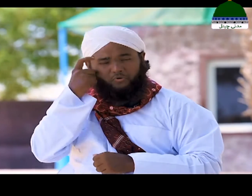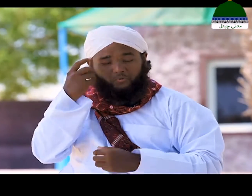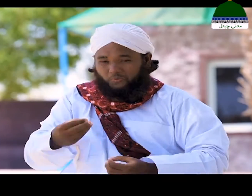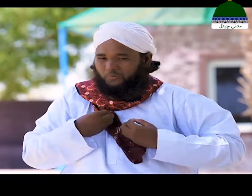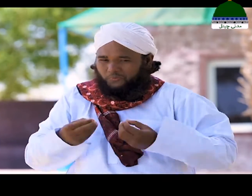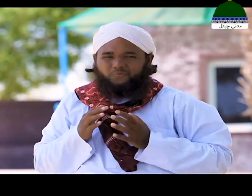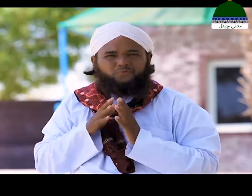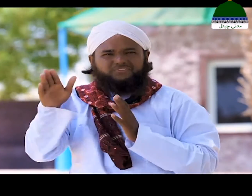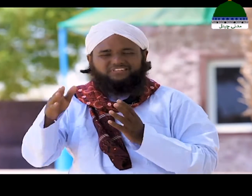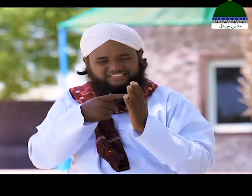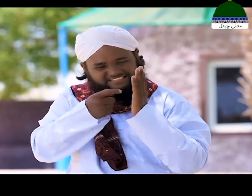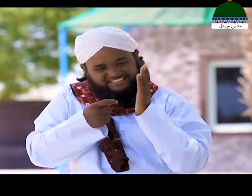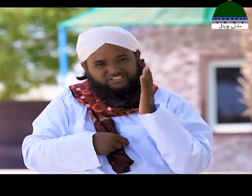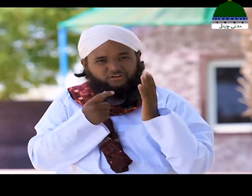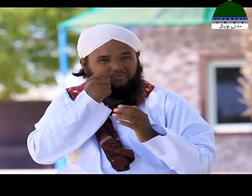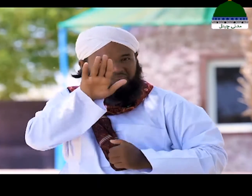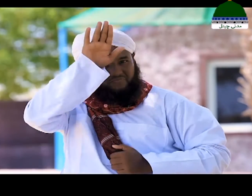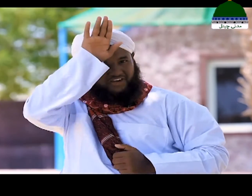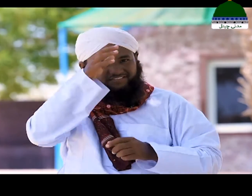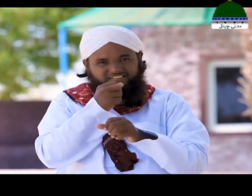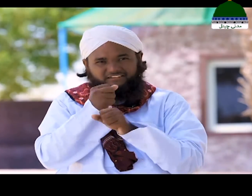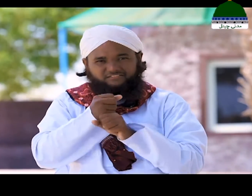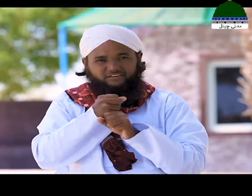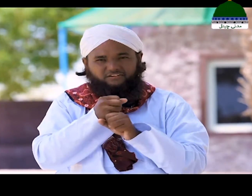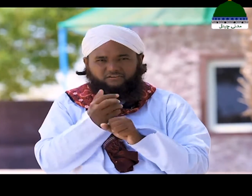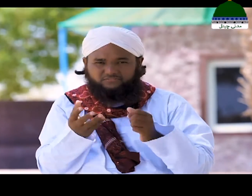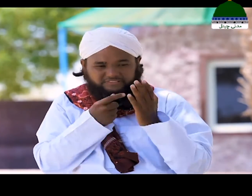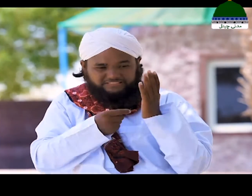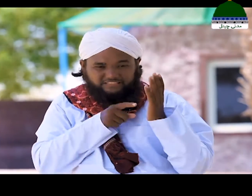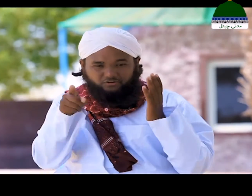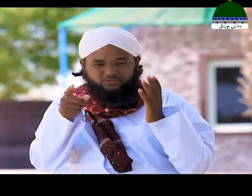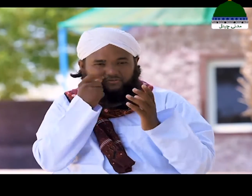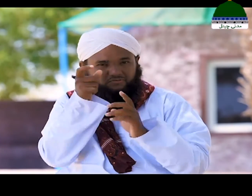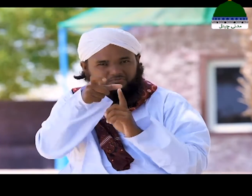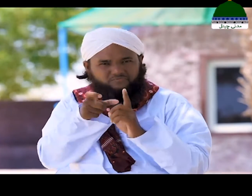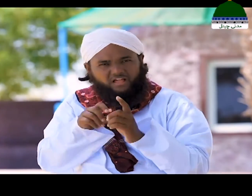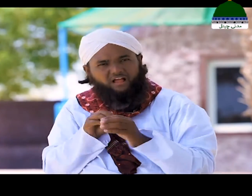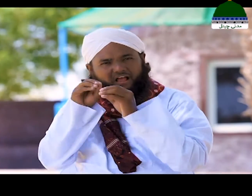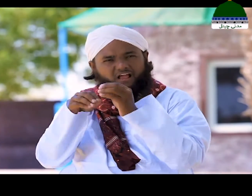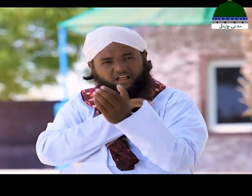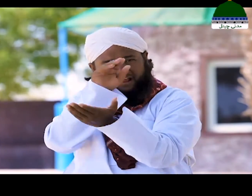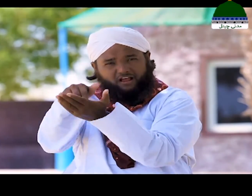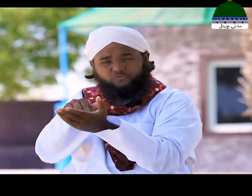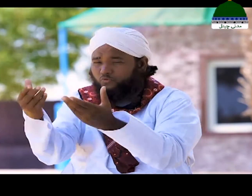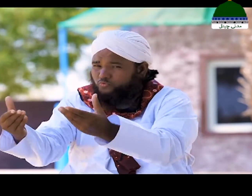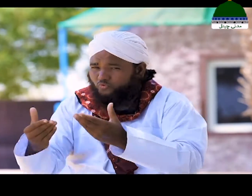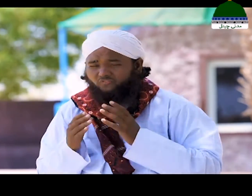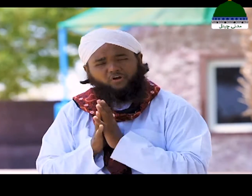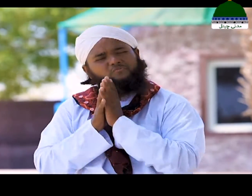تھا کہ اس خط میں بادشاہ نے گورنر کے نام پیغام لکھا ہوگا کہ جو شخص یہ خط لے کر آئے اسے انعام و اکرام سے نوازا